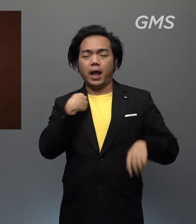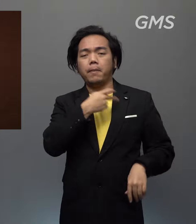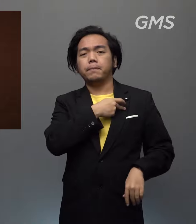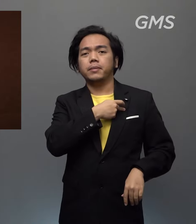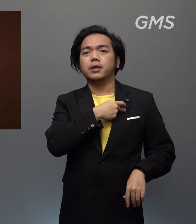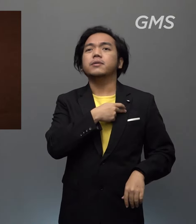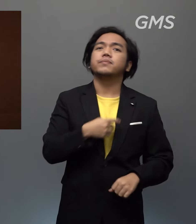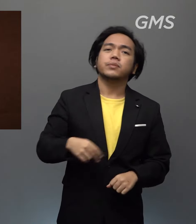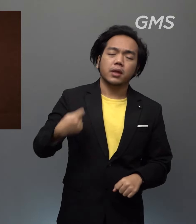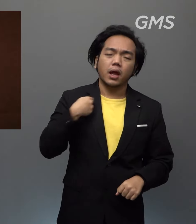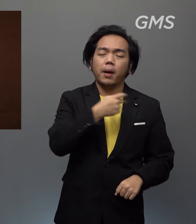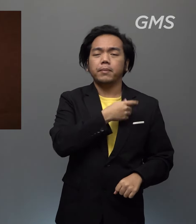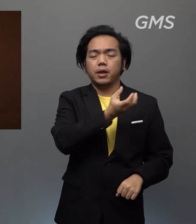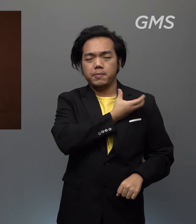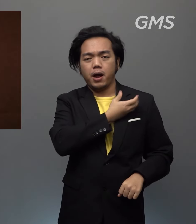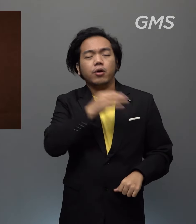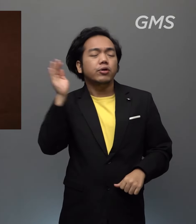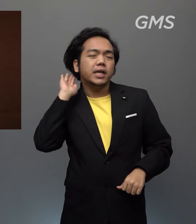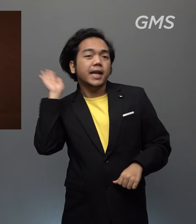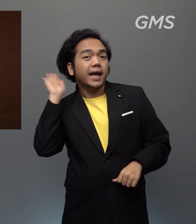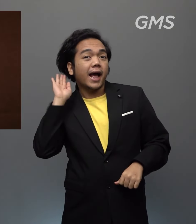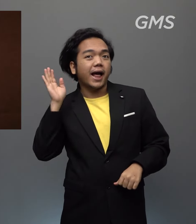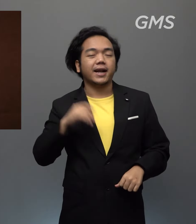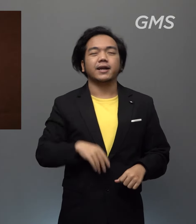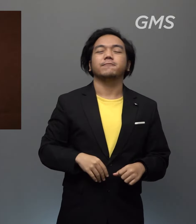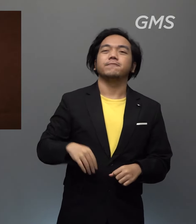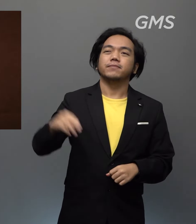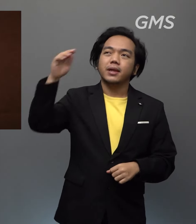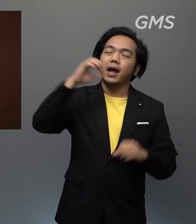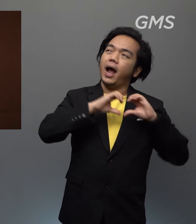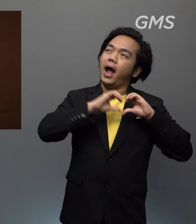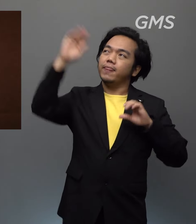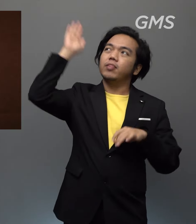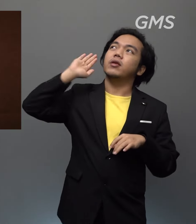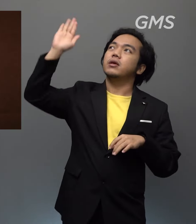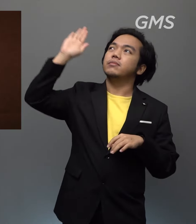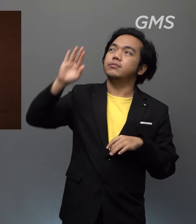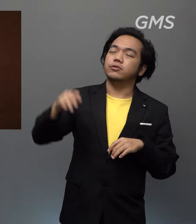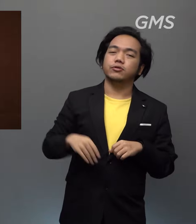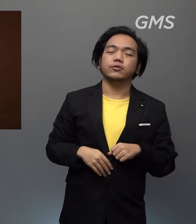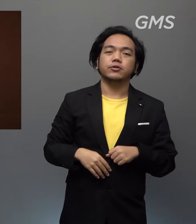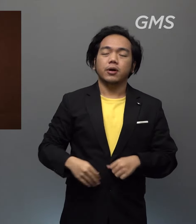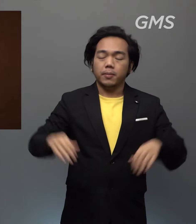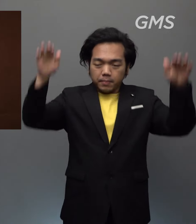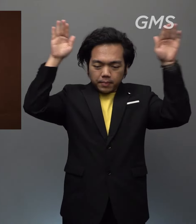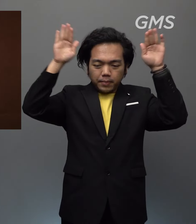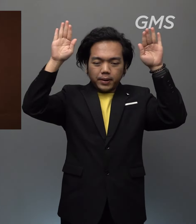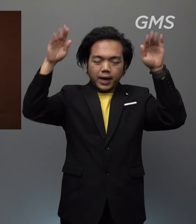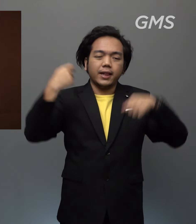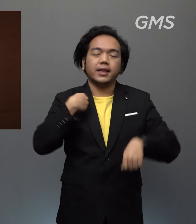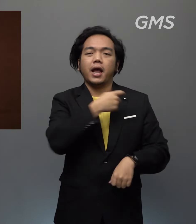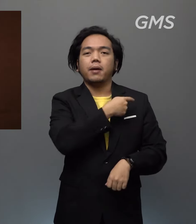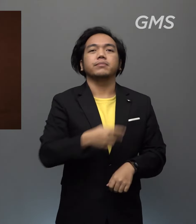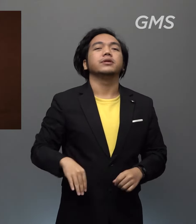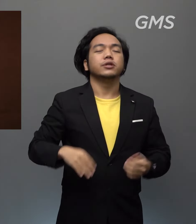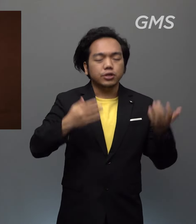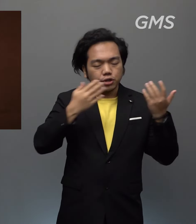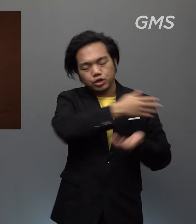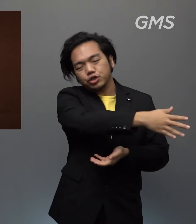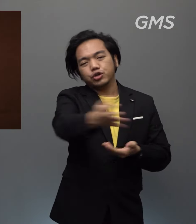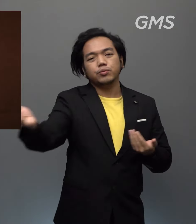firman-Mu, isi hati-Mu yang memerdekakan, mengubahkan hidup kami, memberkati kami semuanya. Terima kasih ya